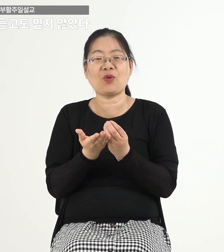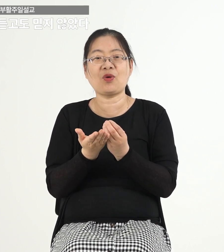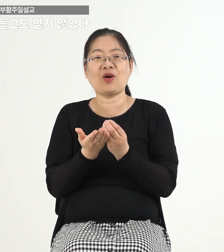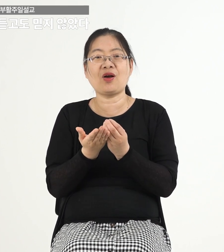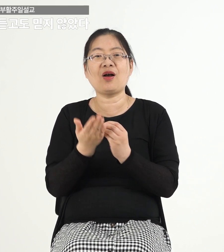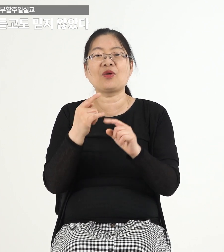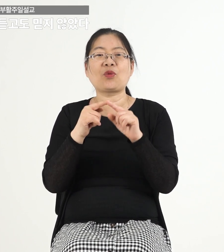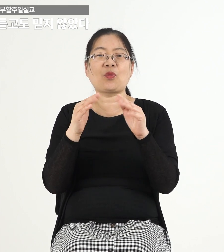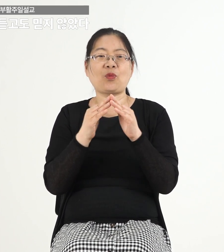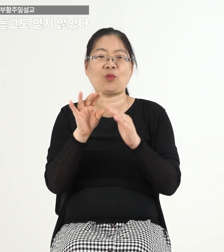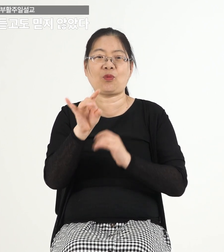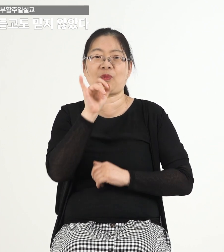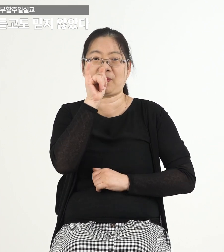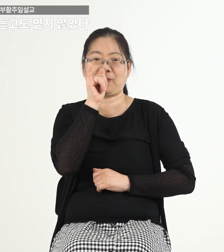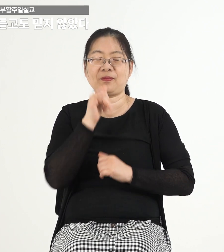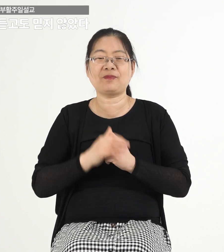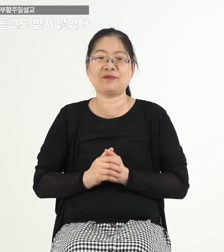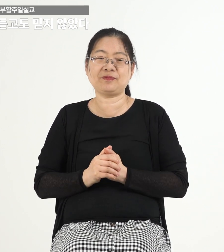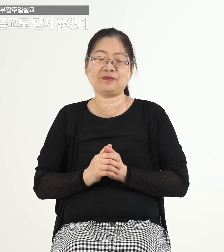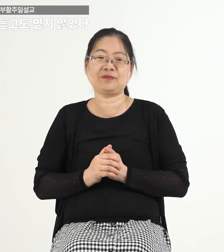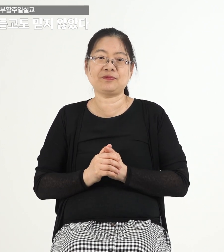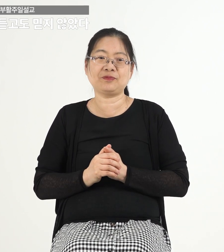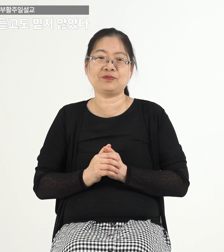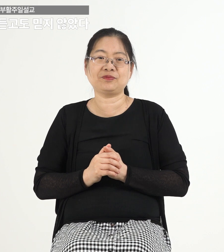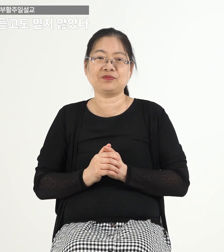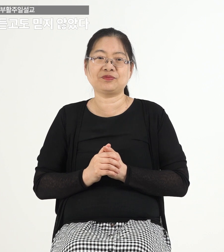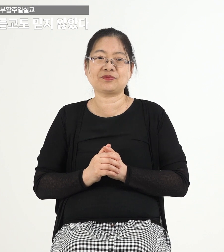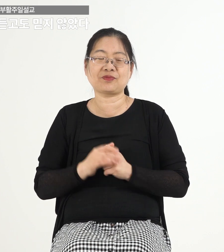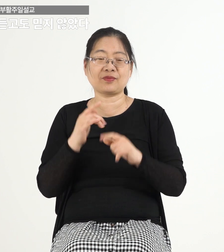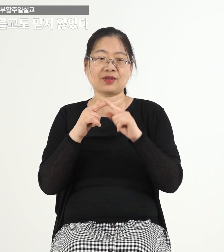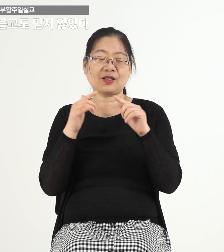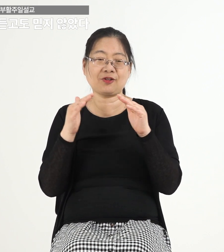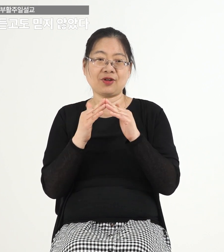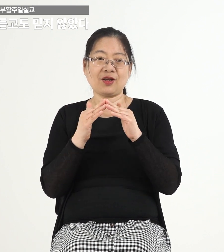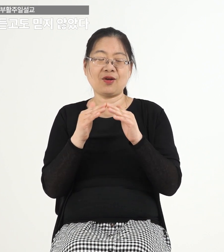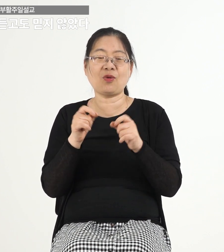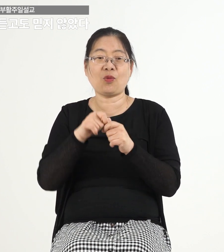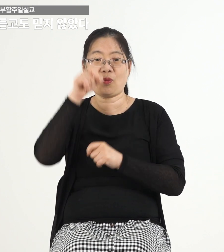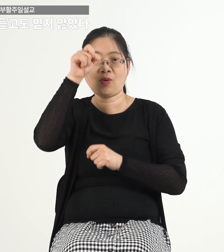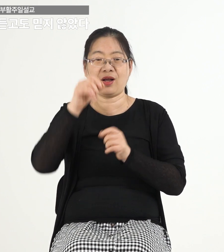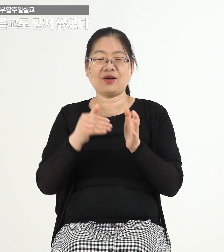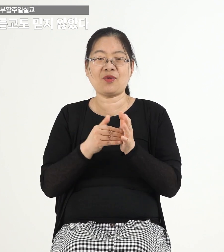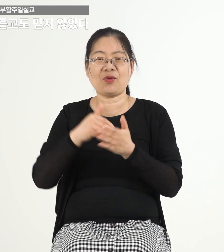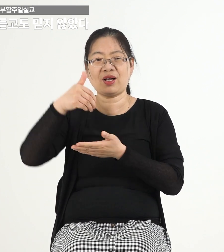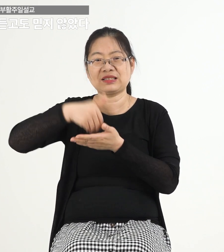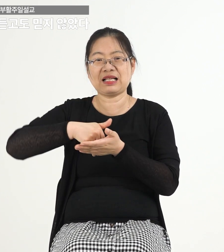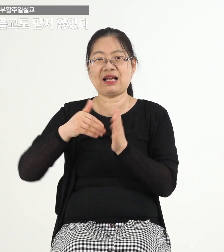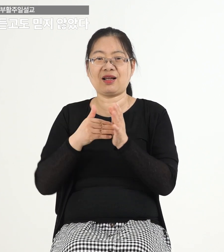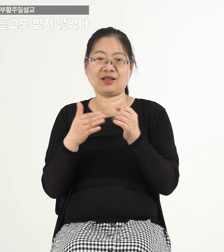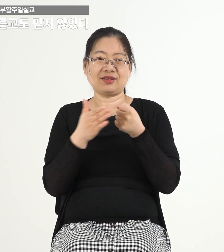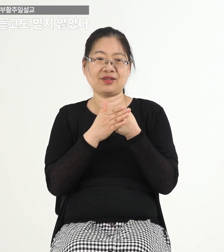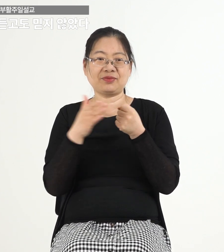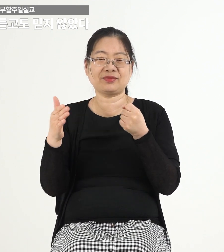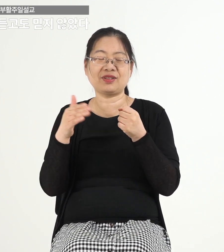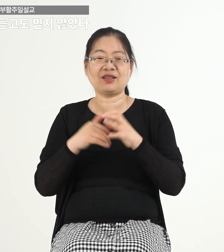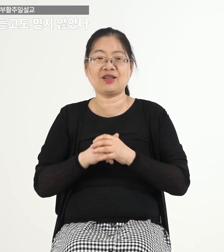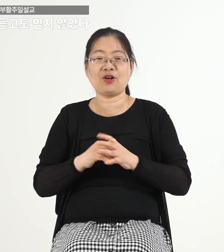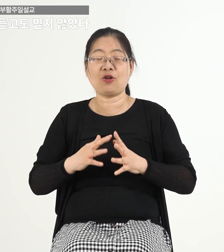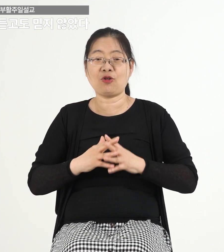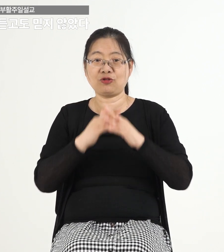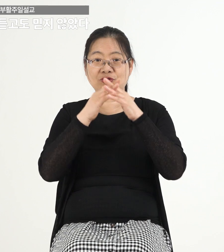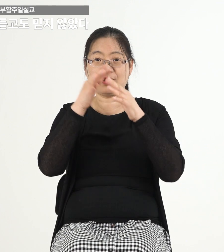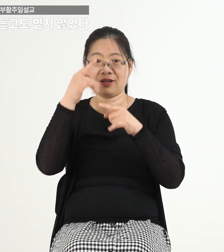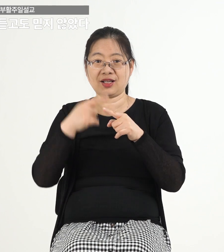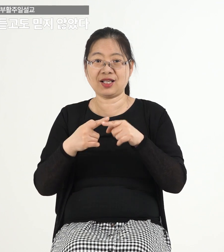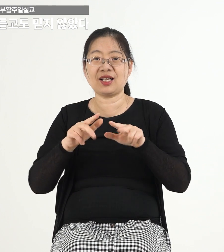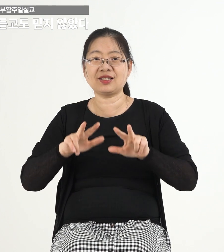비양도 교회가 하나 있어요. 그 교회가 이제 워낙 오래되고 낡아서 건축을